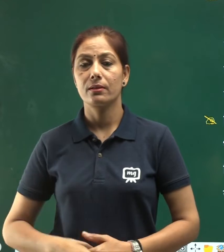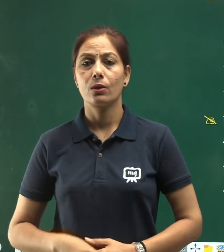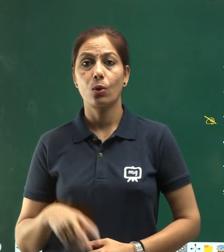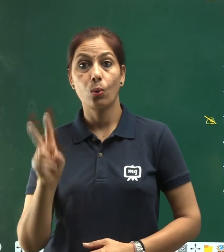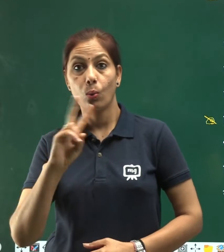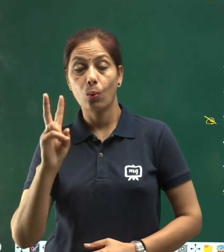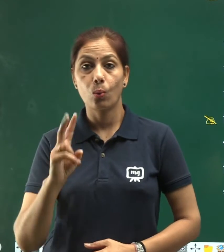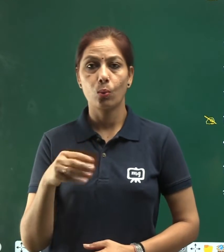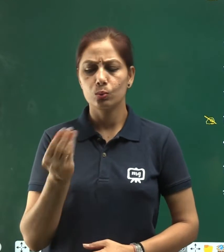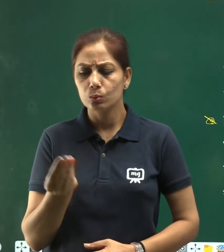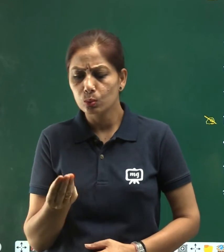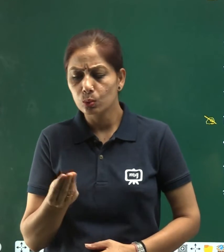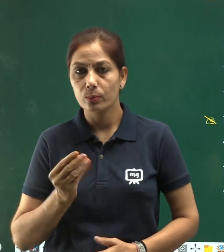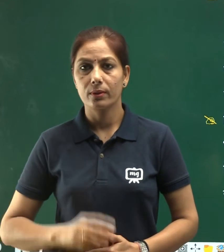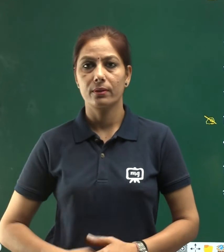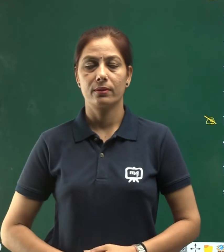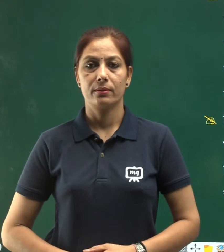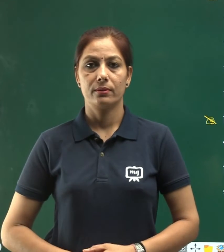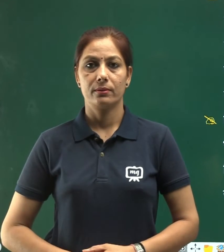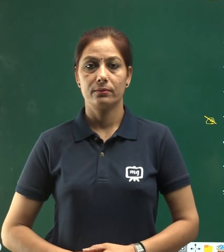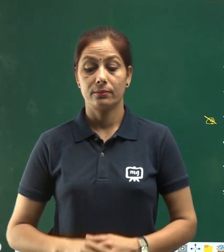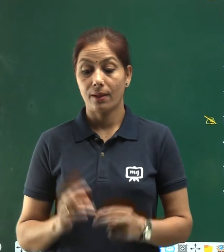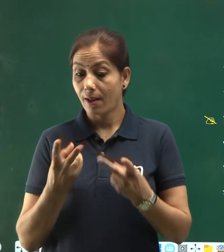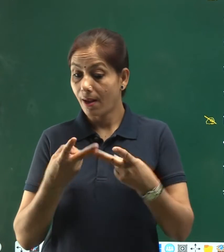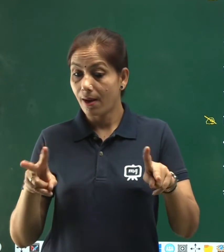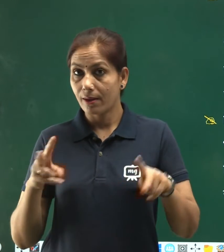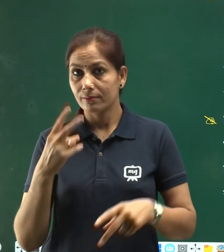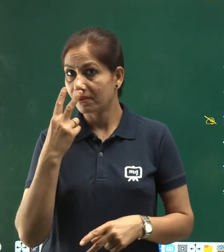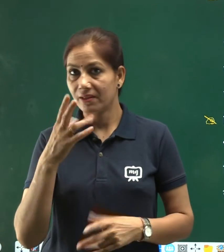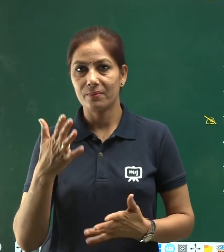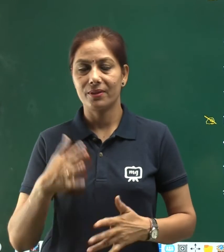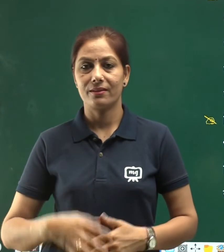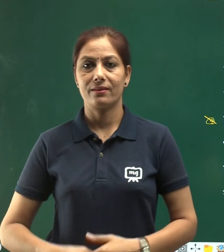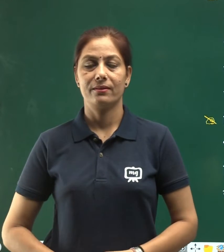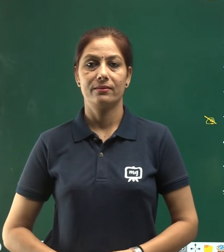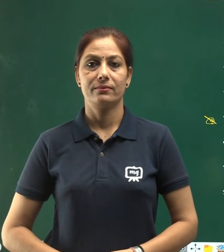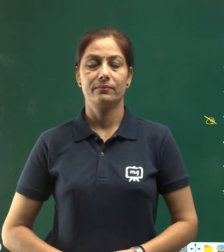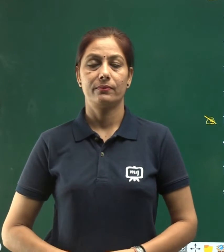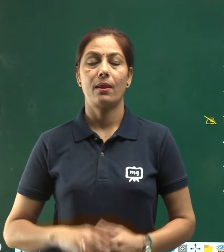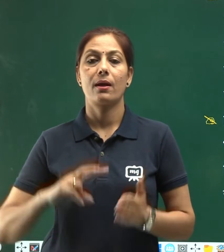दोनों कुत्तों में भेद नहीं कर पाते हैं,